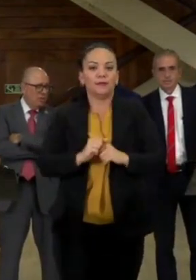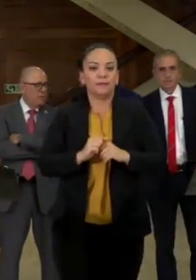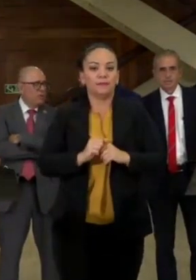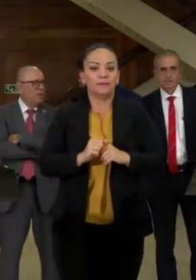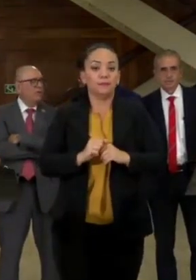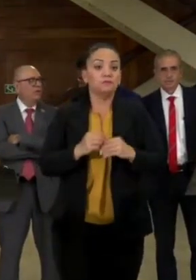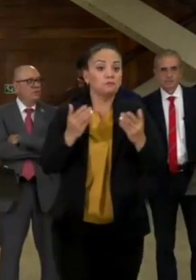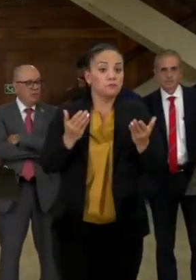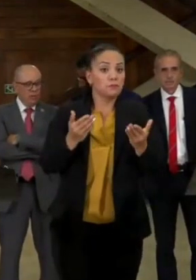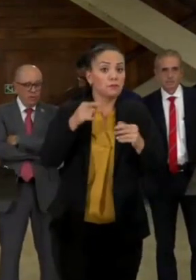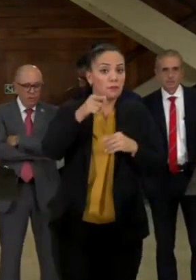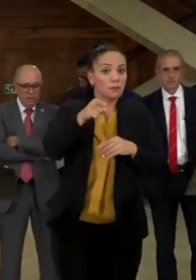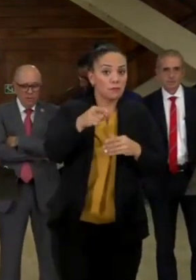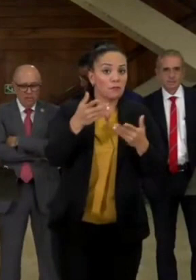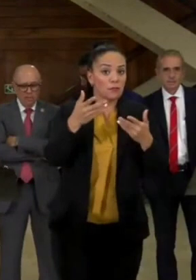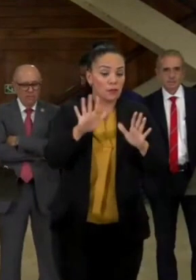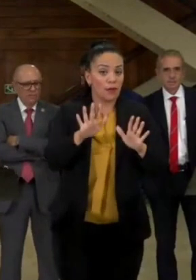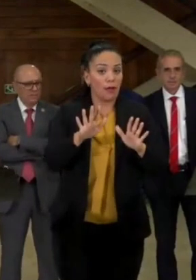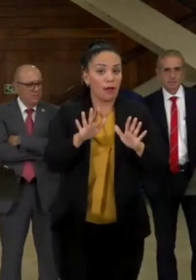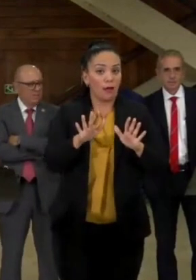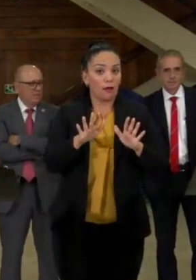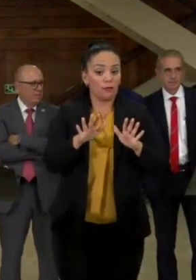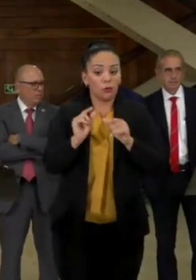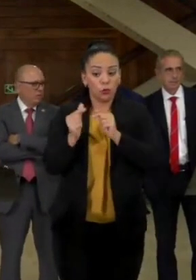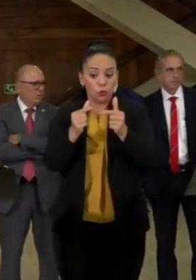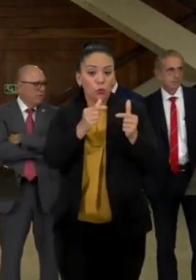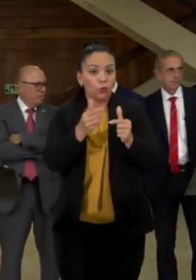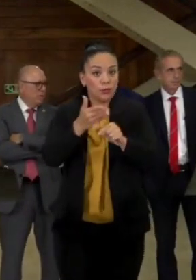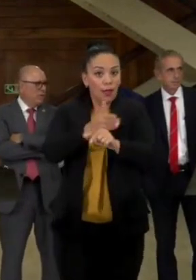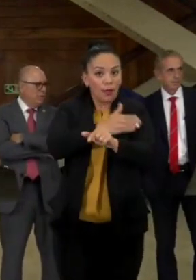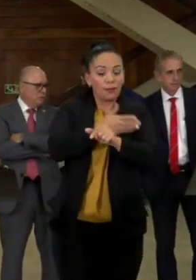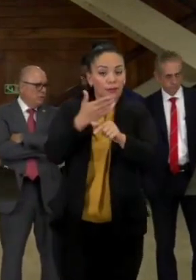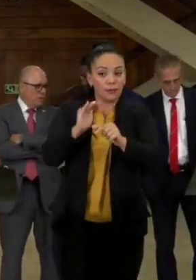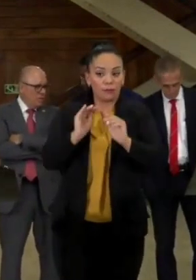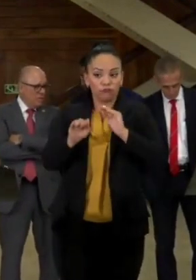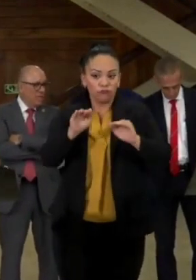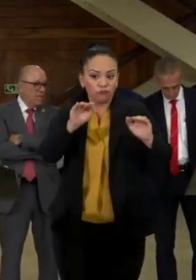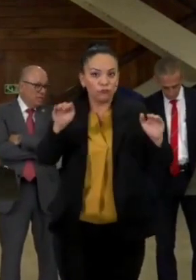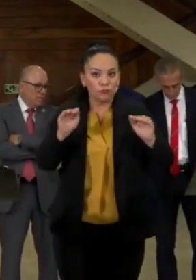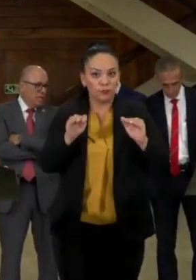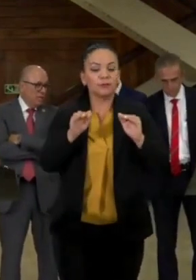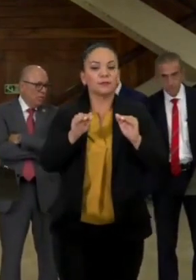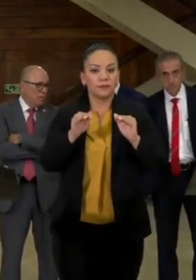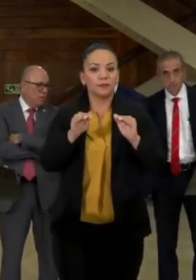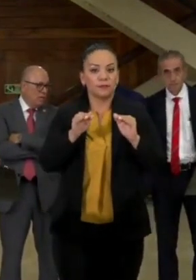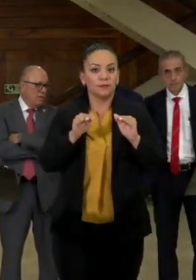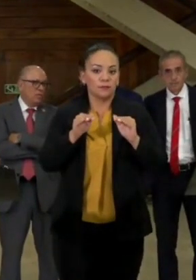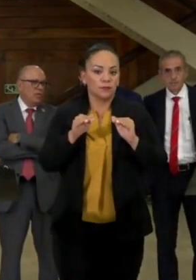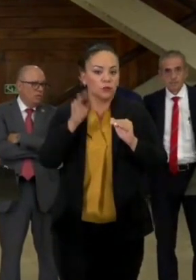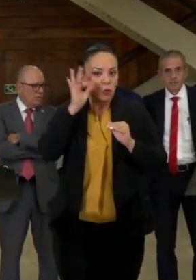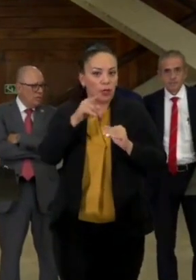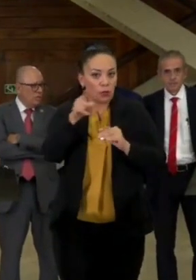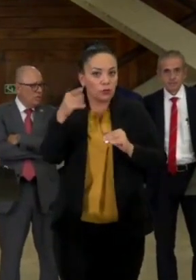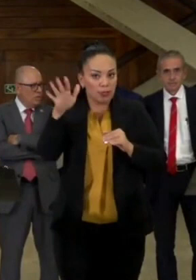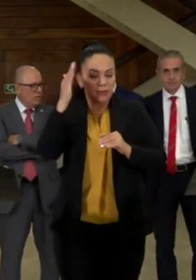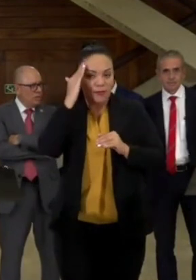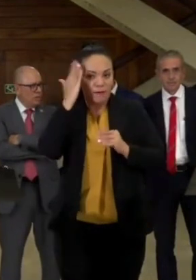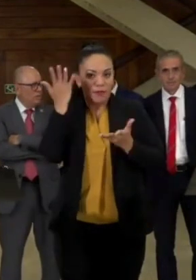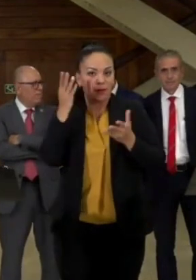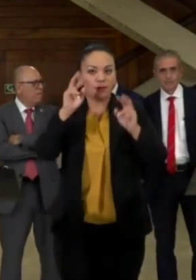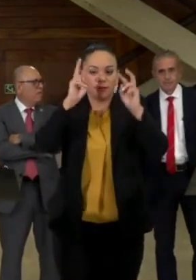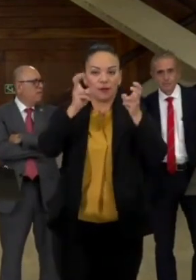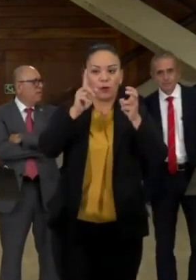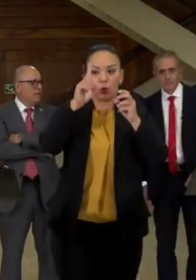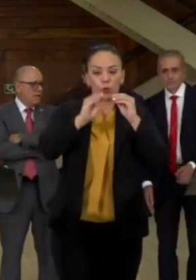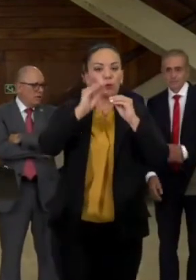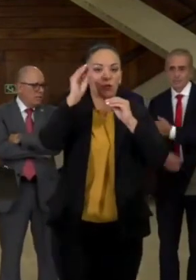que posiblemente estaban previstos estos grupos que convocan a que iba a haber la situación del 1%, que se les iba a rechazar, según